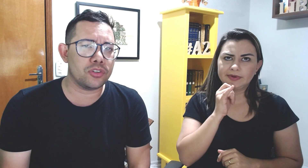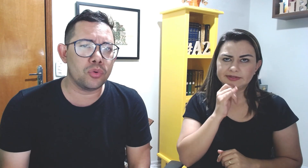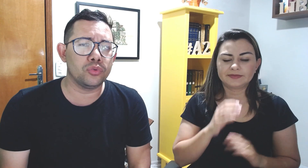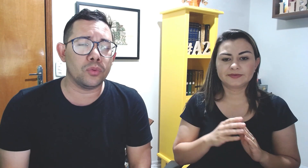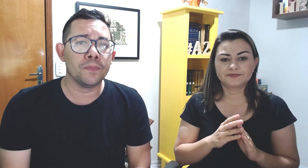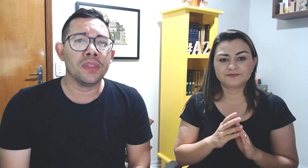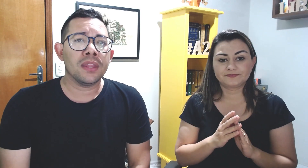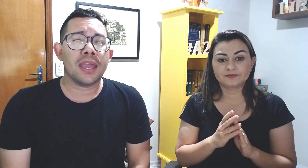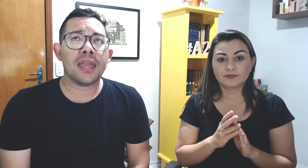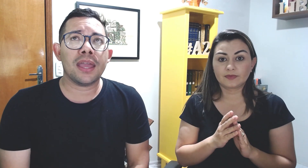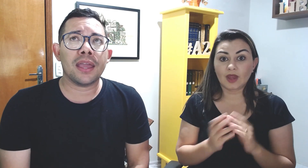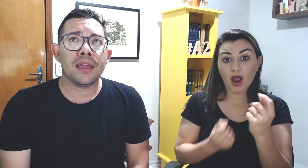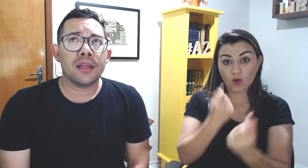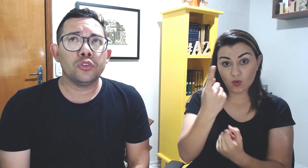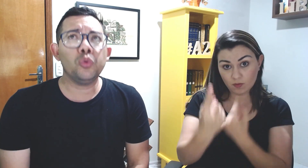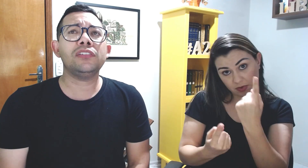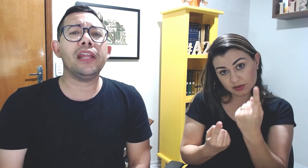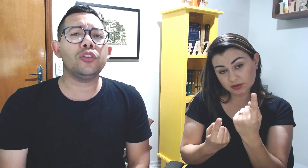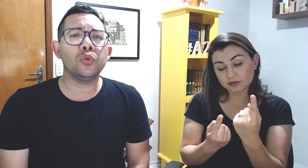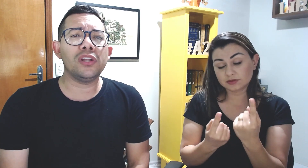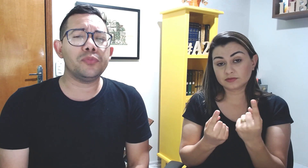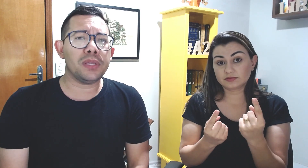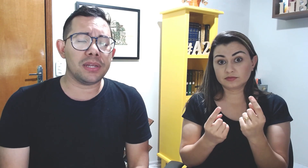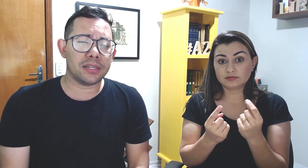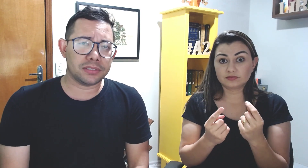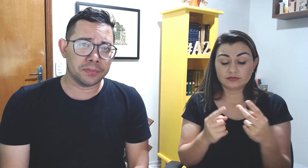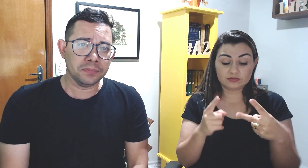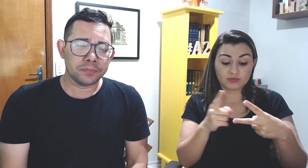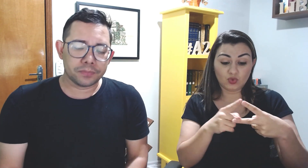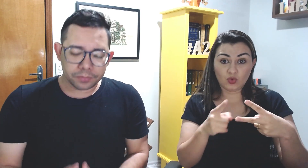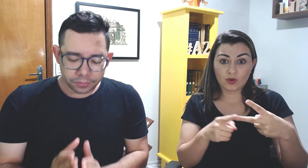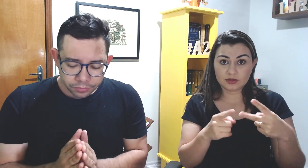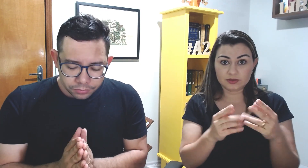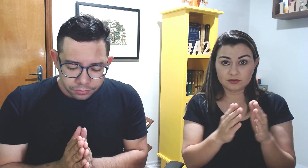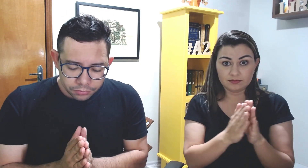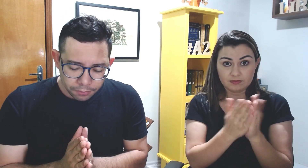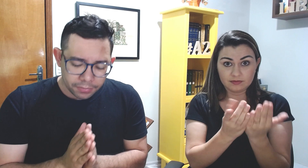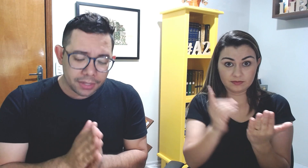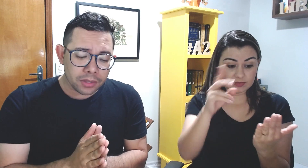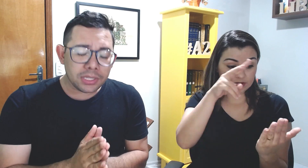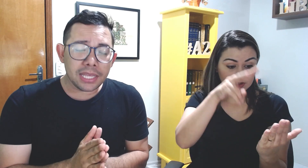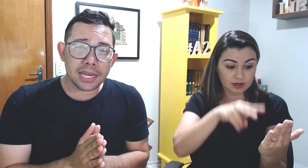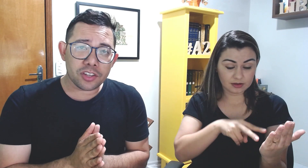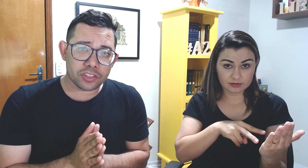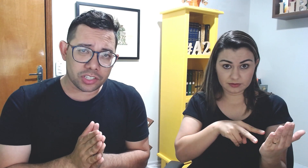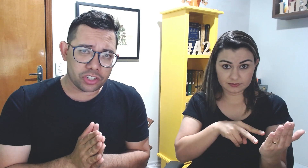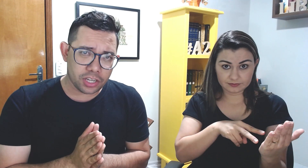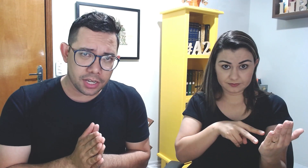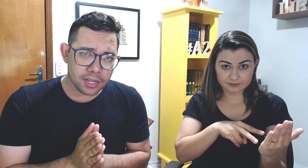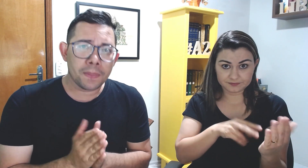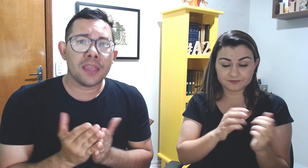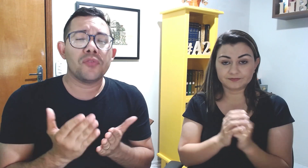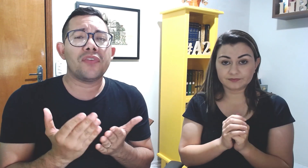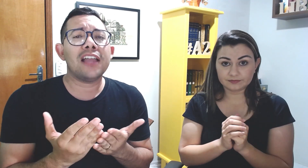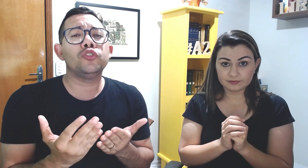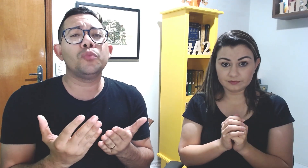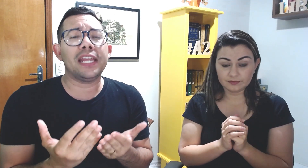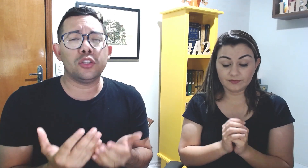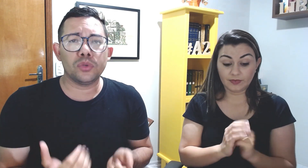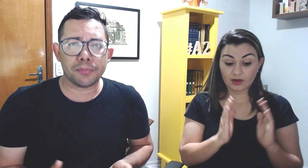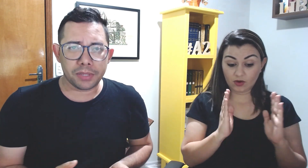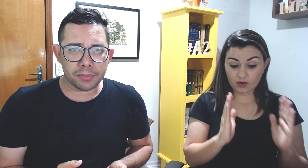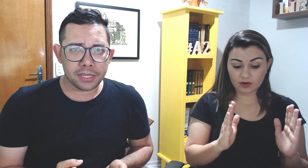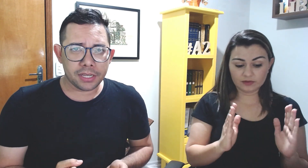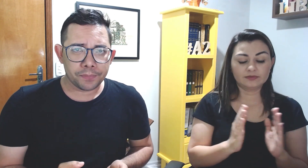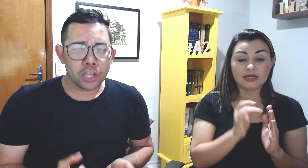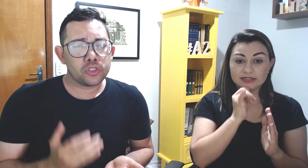cronograma de culto, duas leituras bíblicas. Então tem igrejas que chega, faz uma